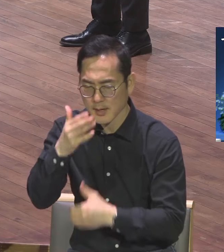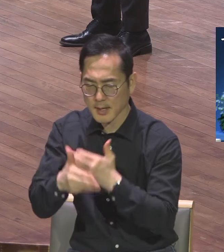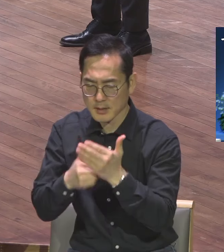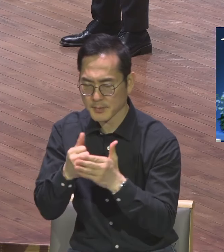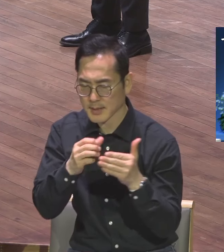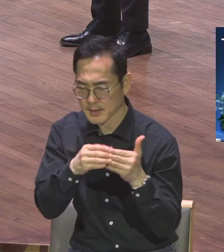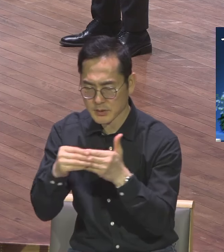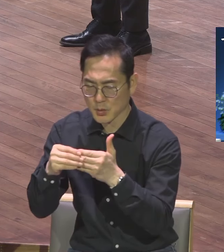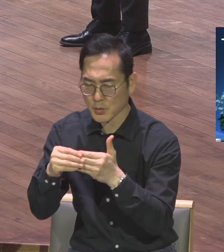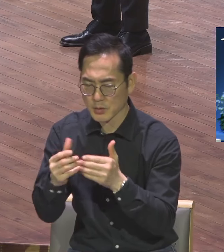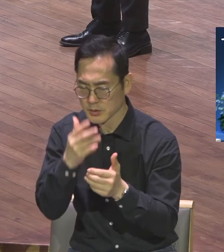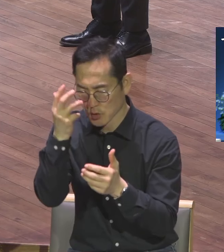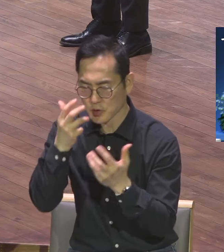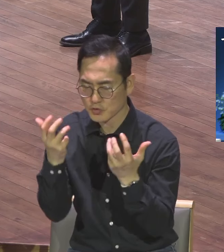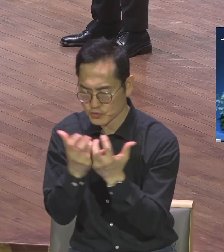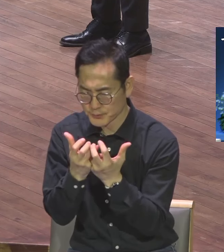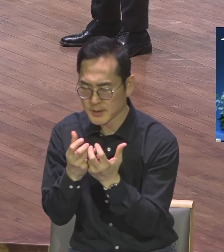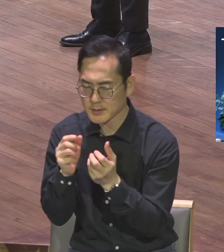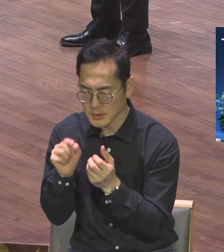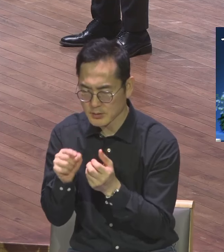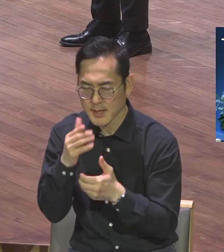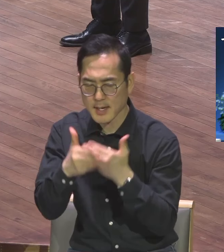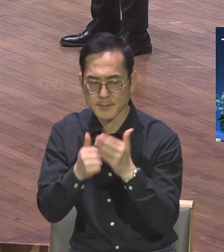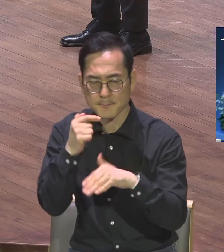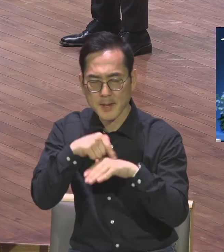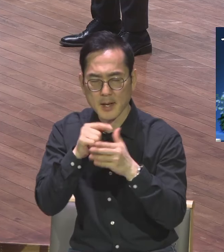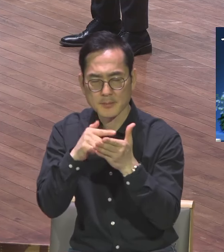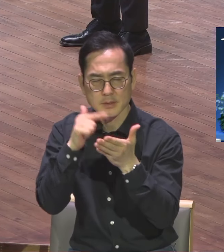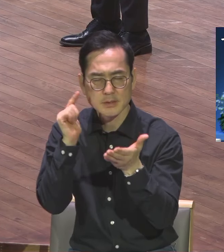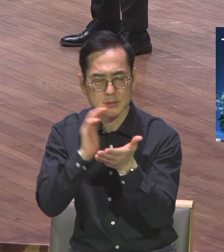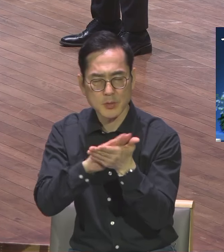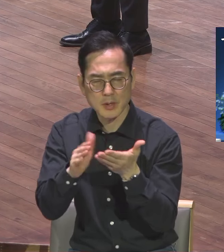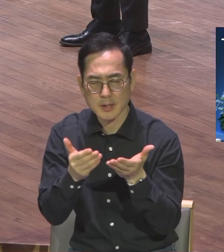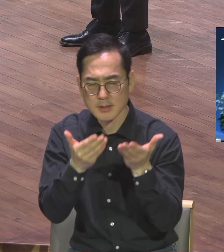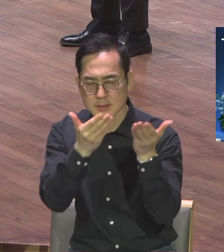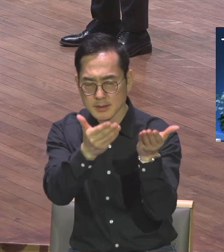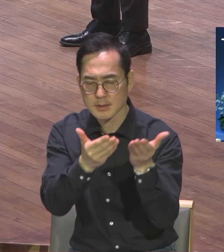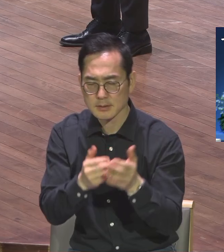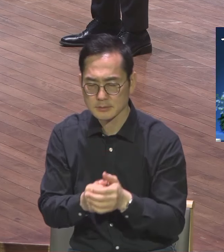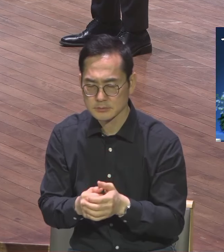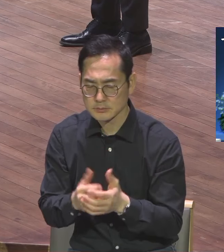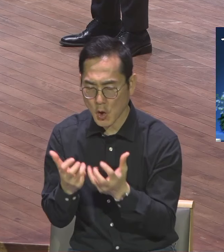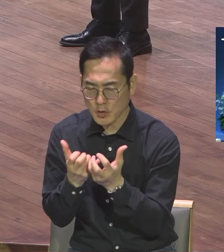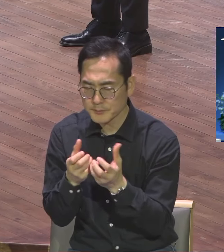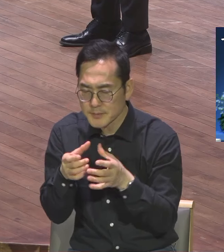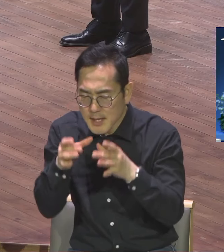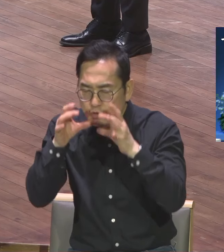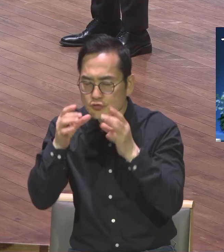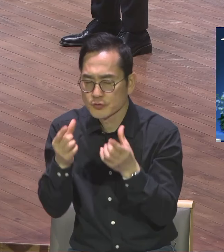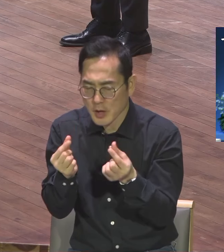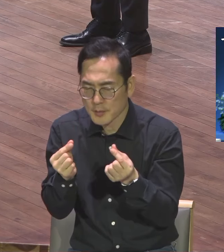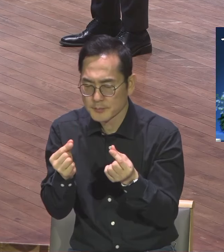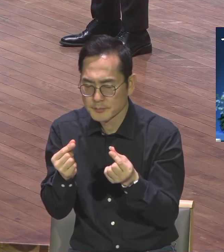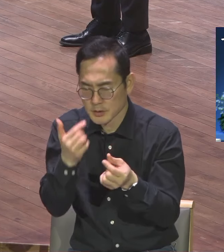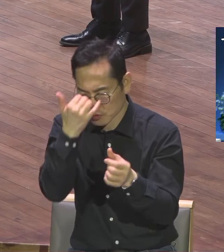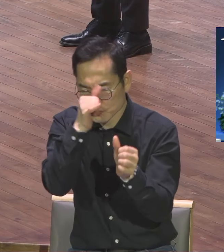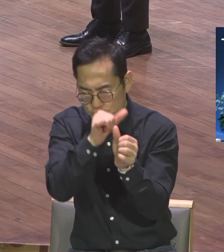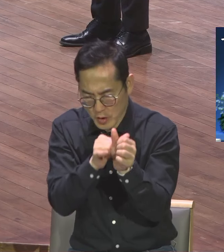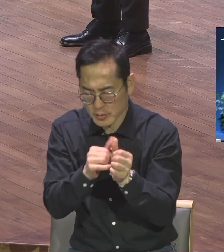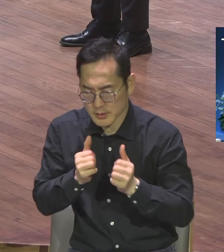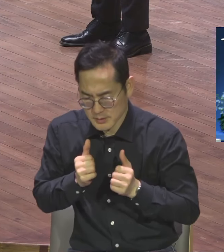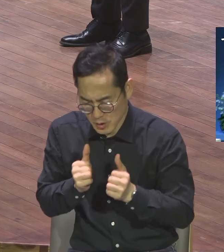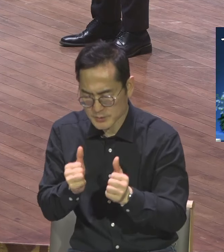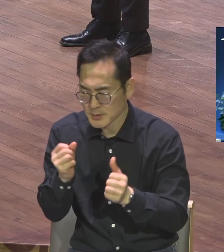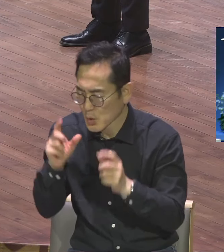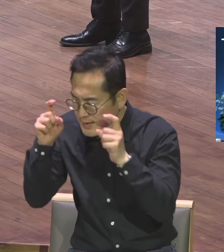내주인도 충만하심이 하나님의 마음을 시원하게 하는 자로서 얼음 냉수같이 충성되게 양떼를 부지런히 살피기를